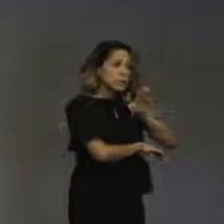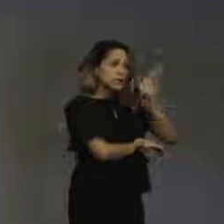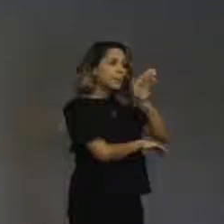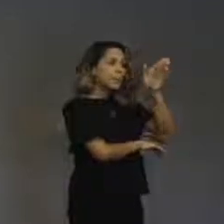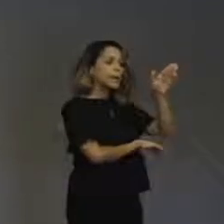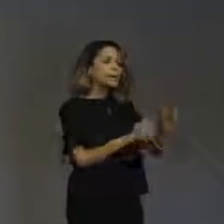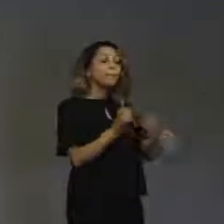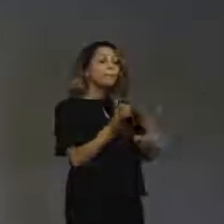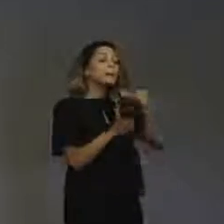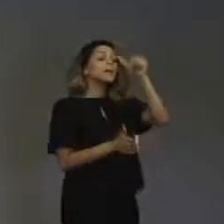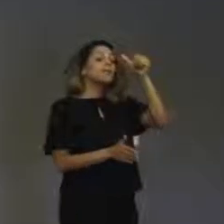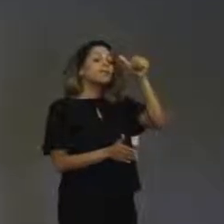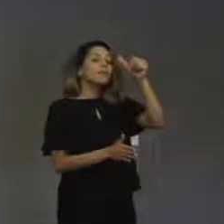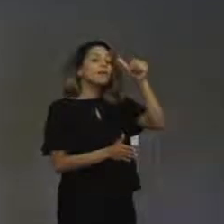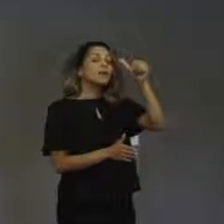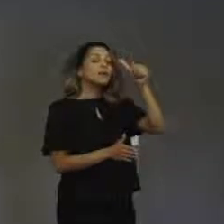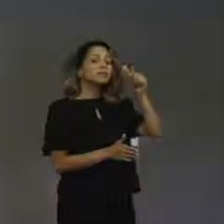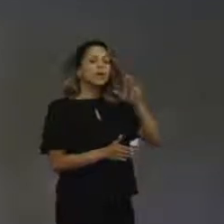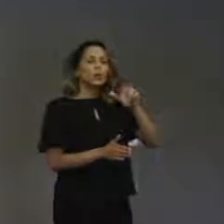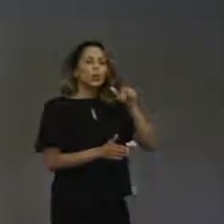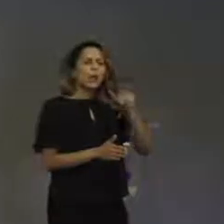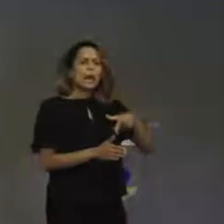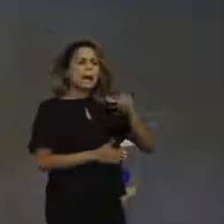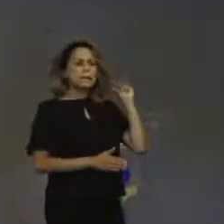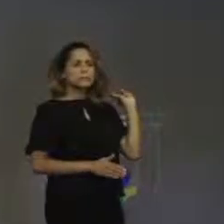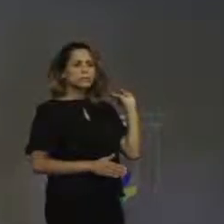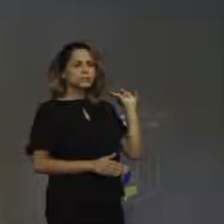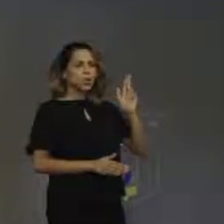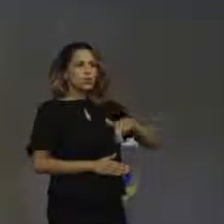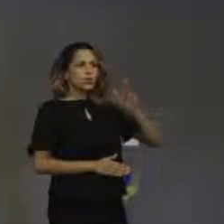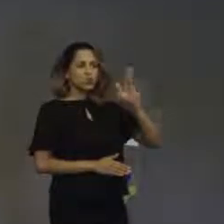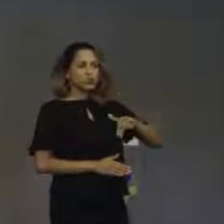no bairro do Belenzinho, sem ter, assim, de São Paulo,